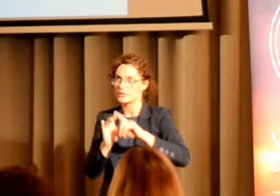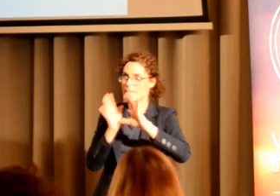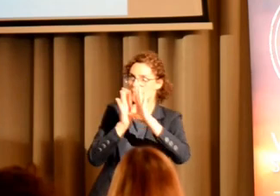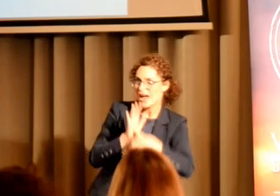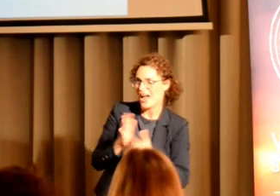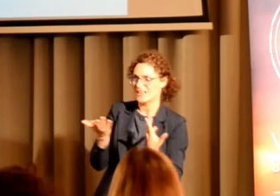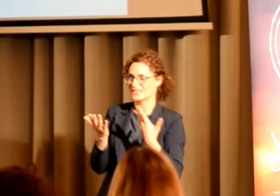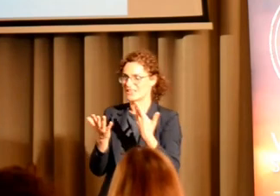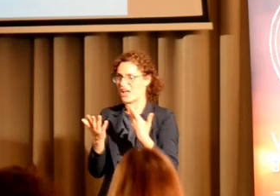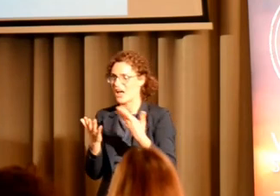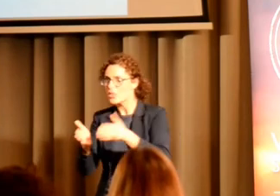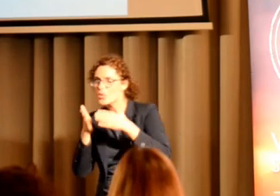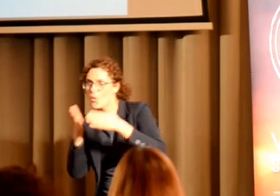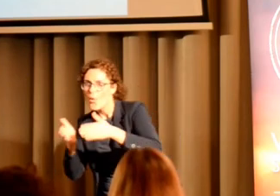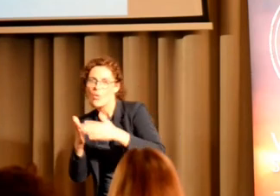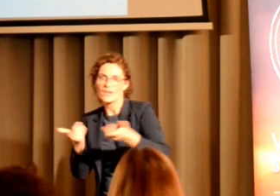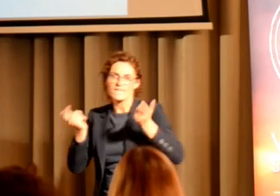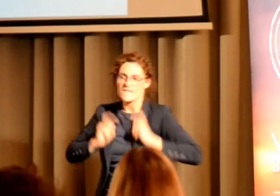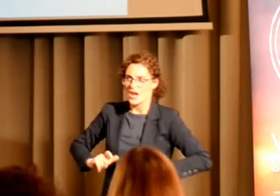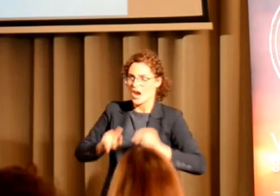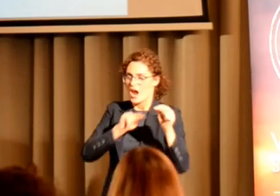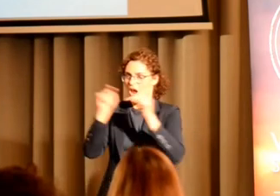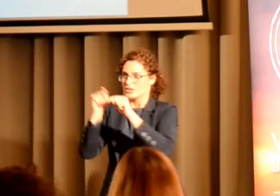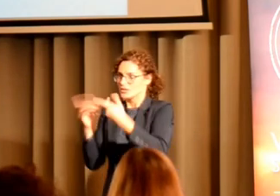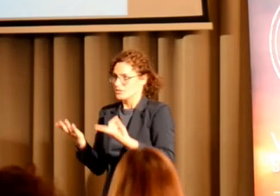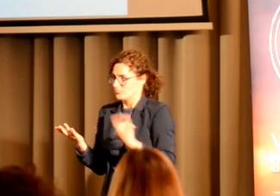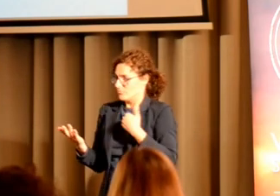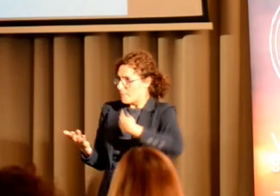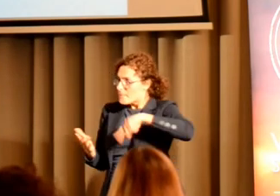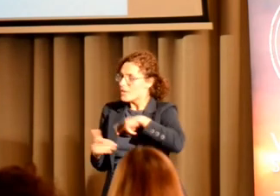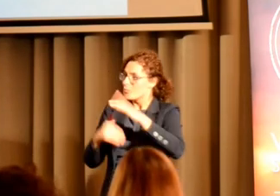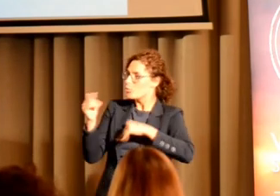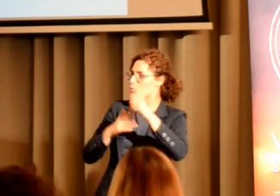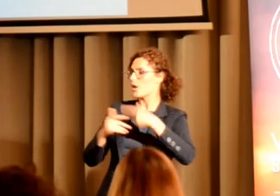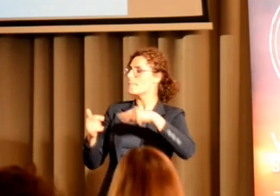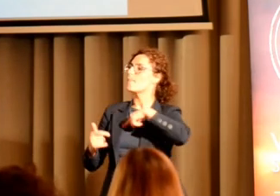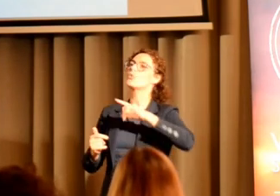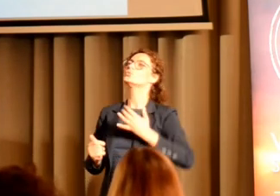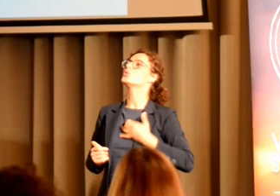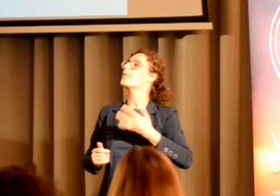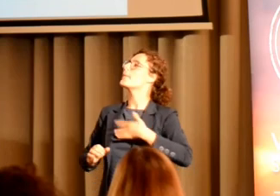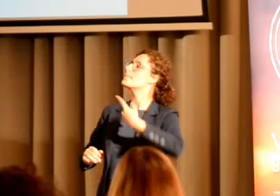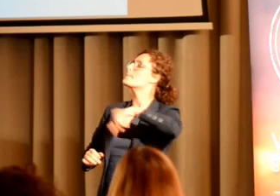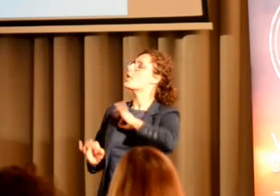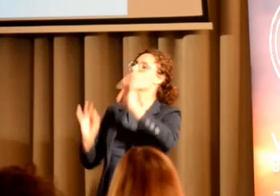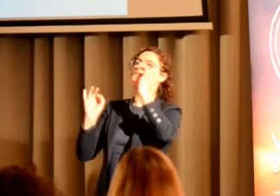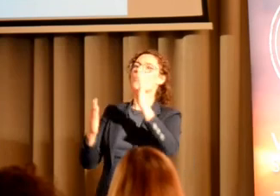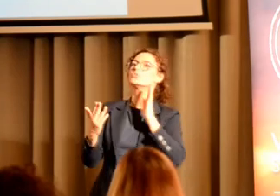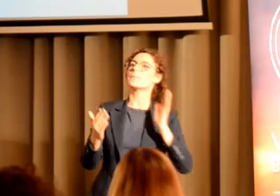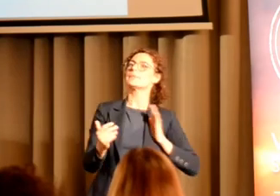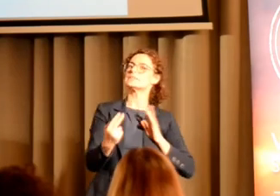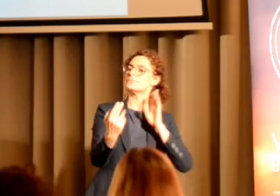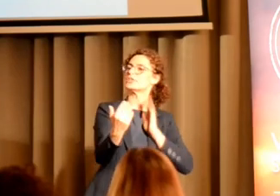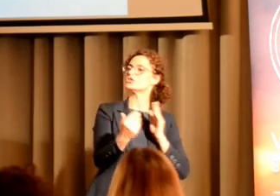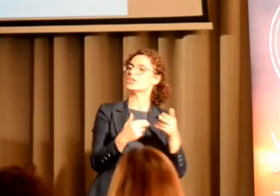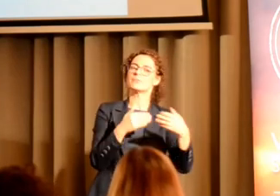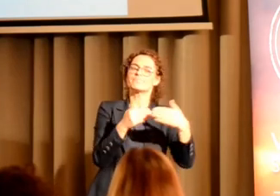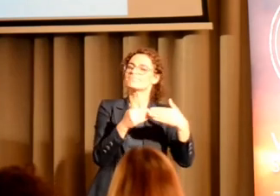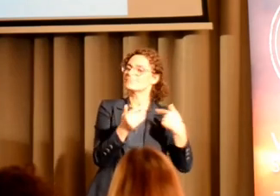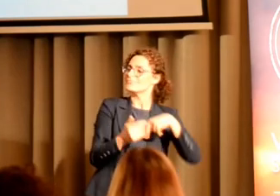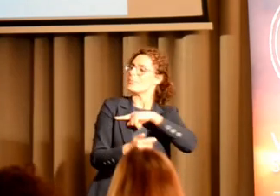miastami, drogami, wszystkimi tymi konstrukcjami, które my budujemy, myśląc o tym, żeby nam do siebie było bliżej, albo żebyśmy